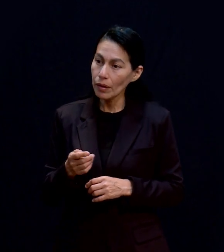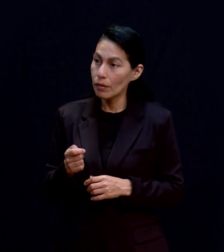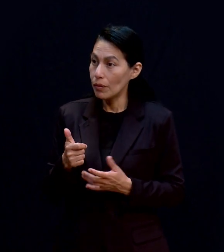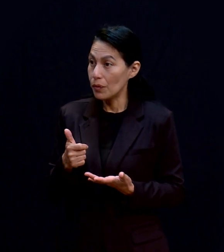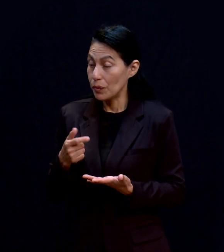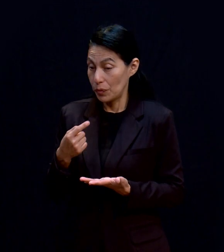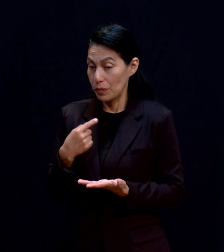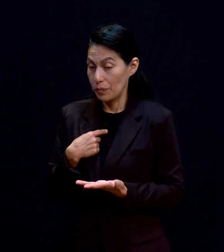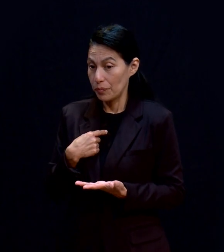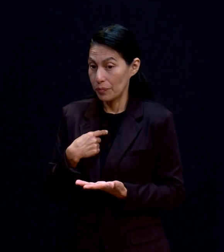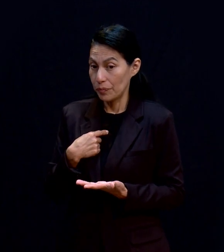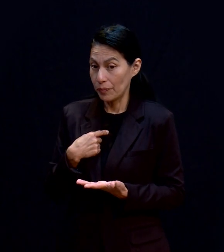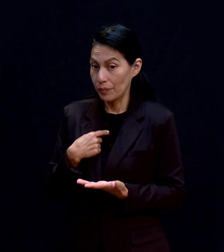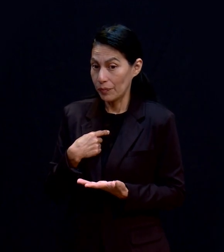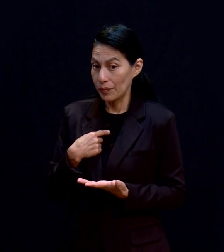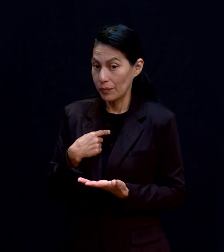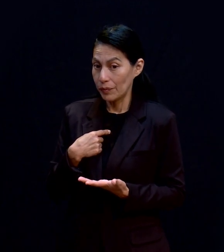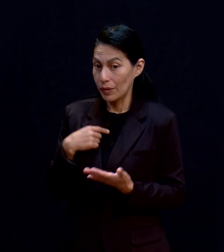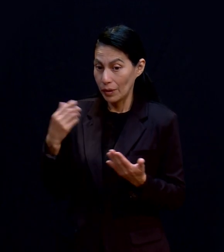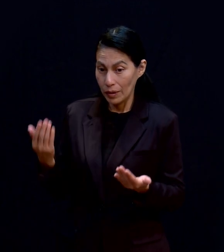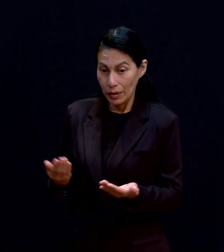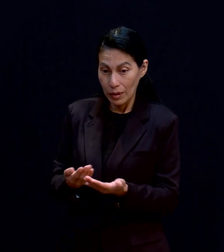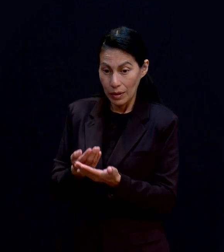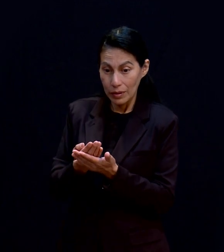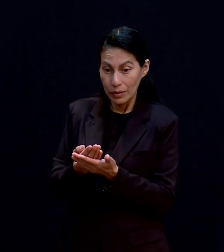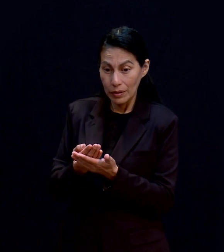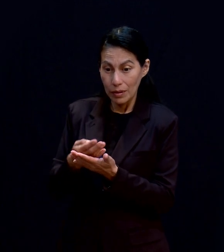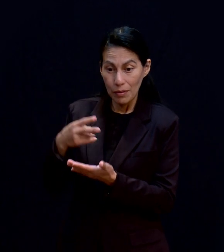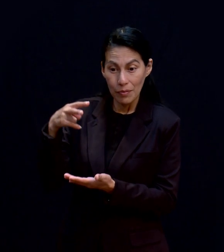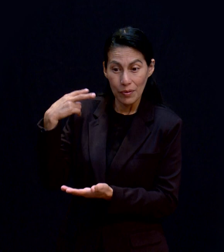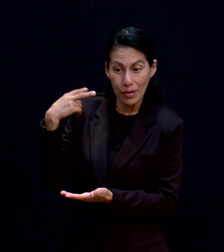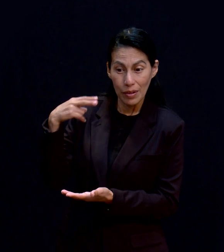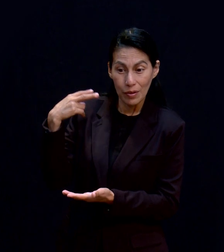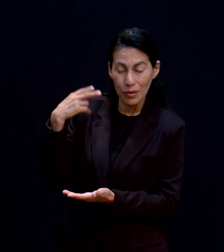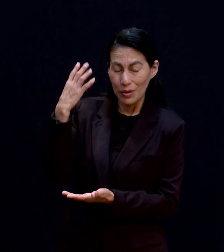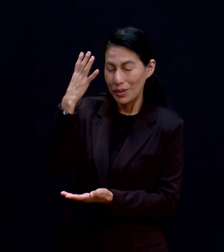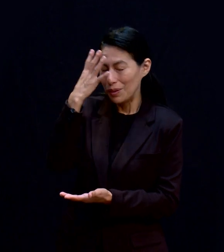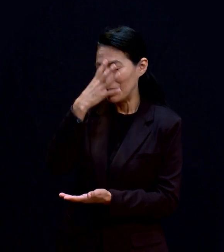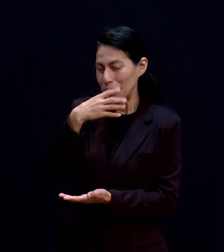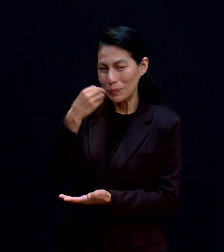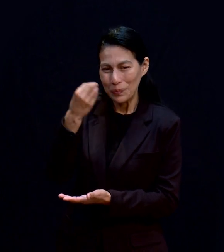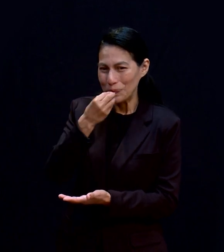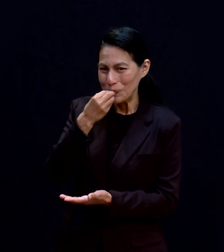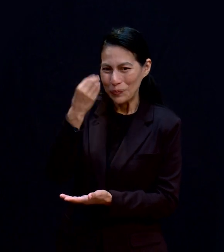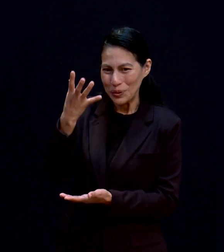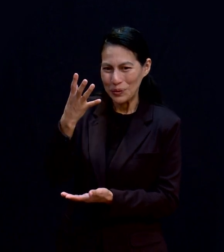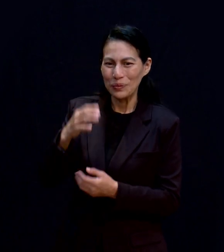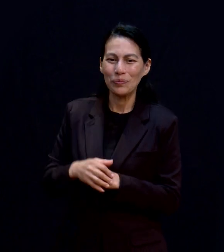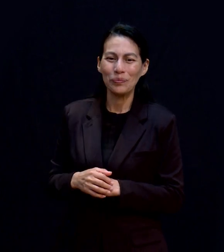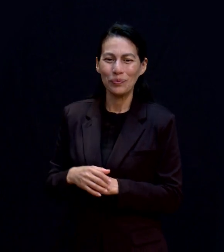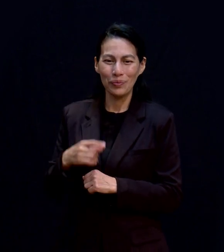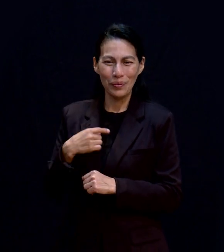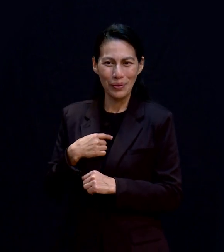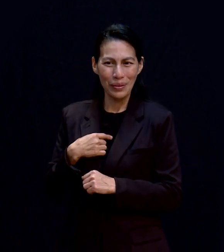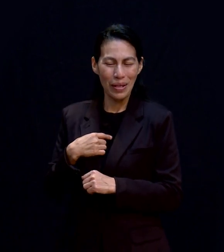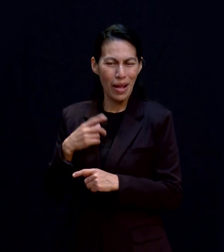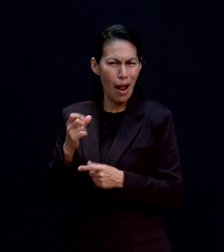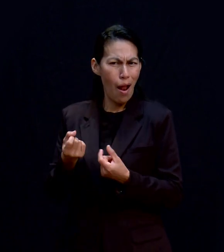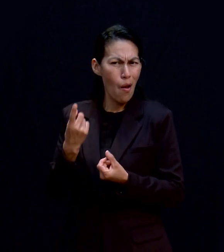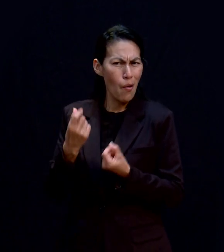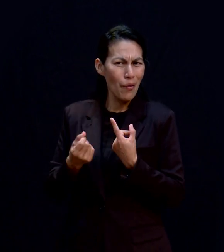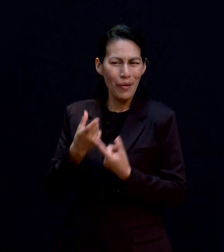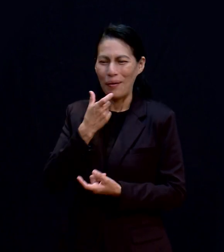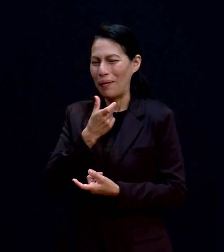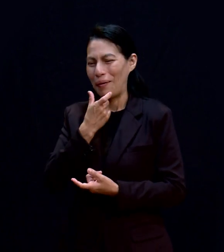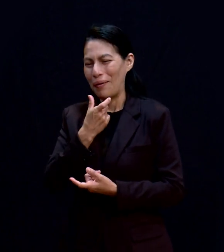nada soy originario del hermoso puerto de veracruz veracruz muchos se